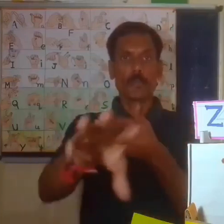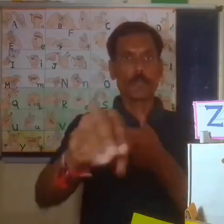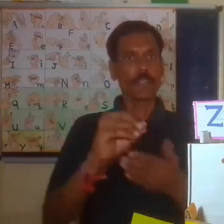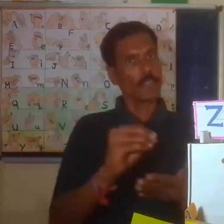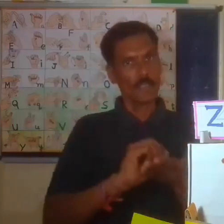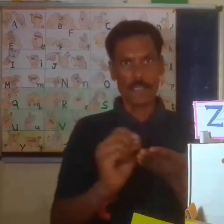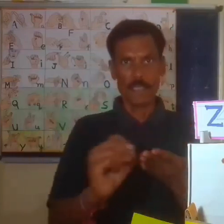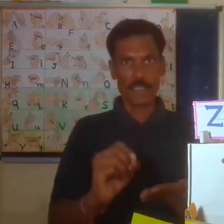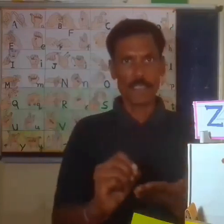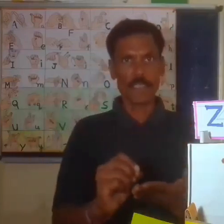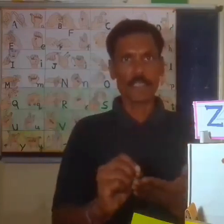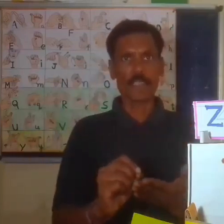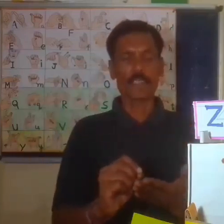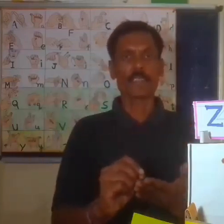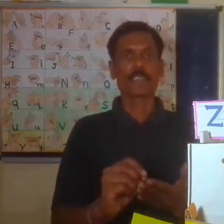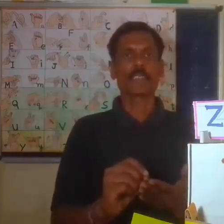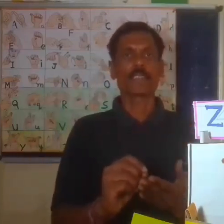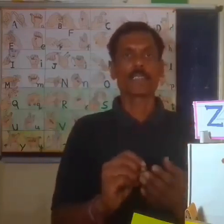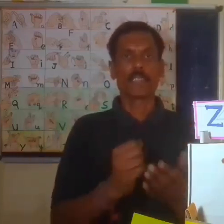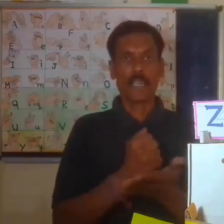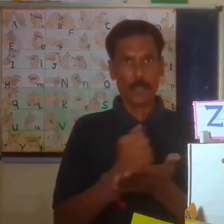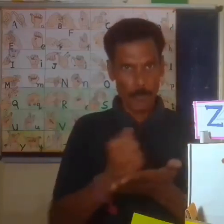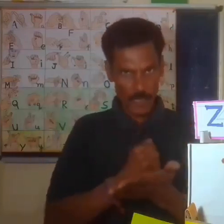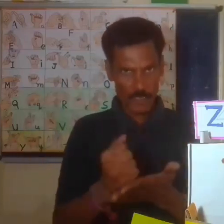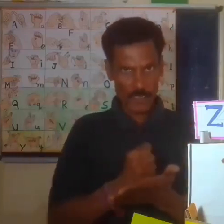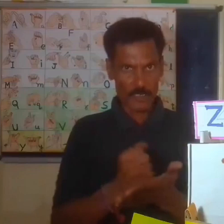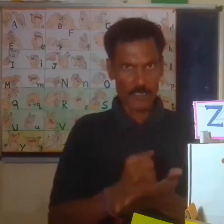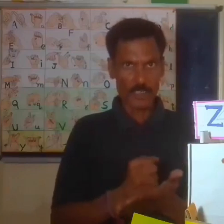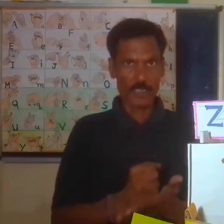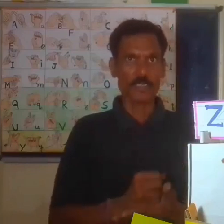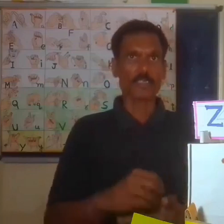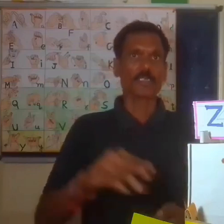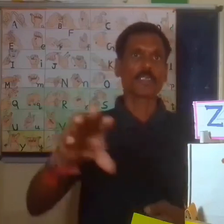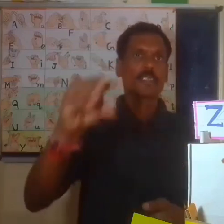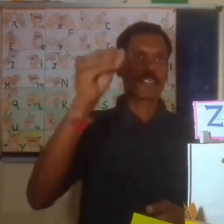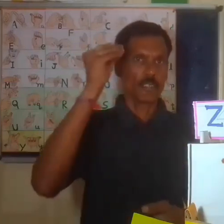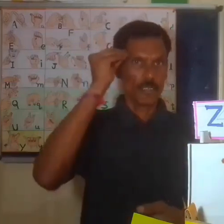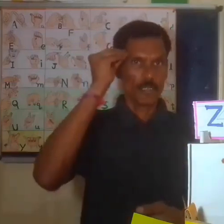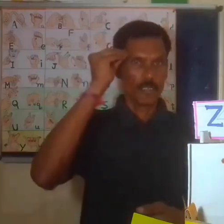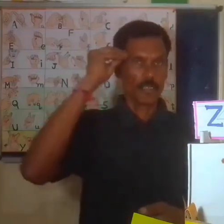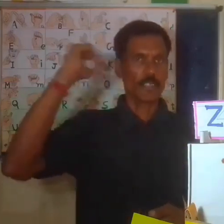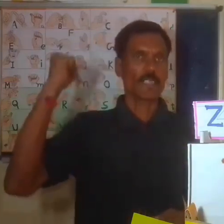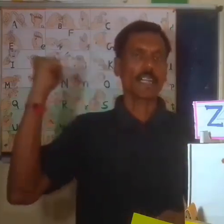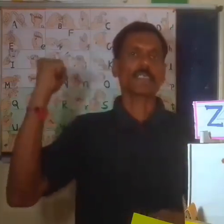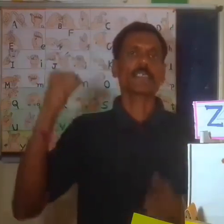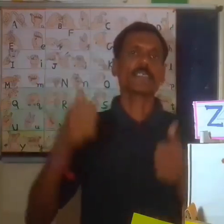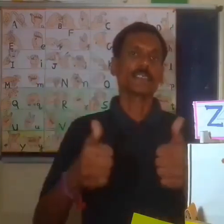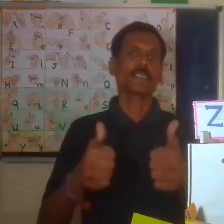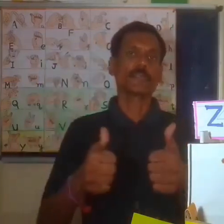में लिखिए, अभ्यास कीजिए, याद कीजिए।